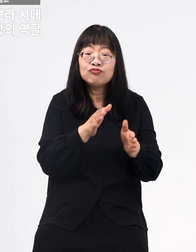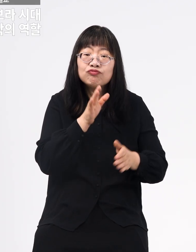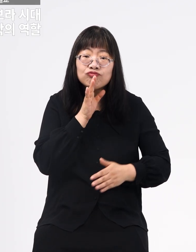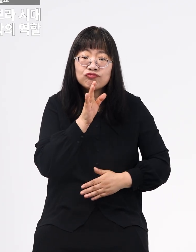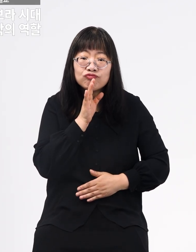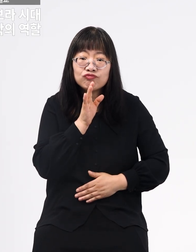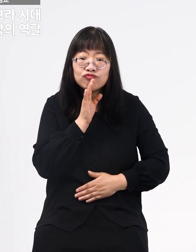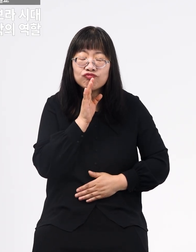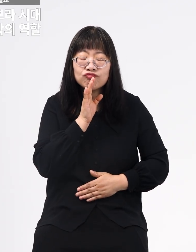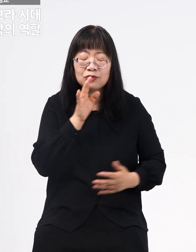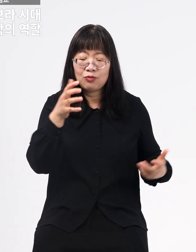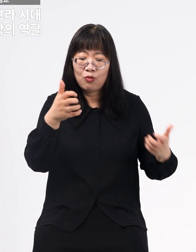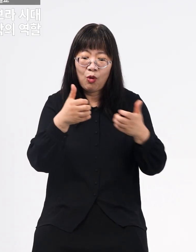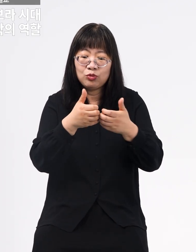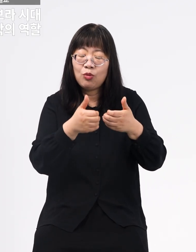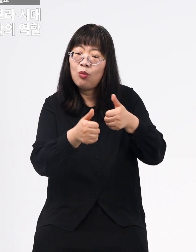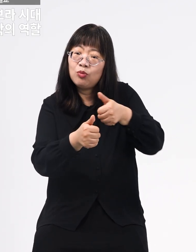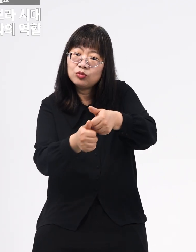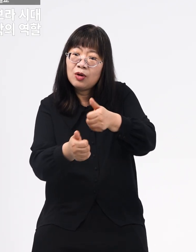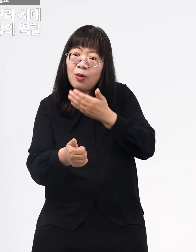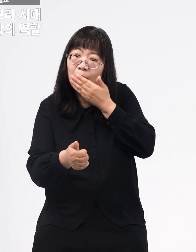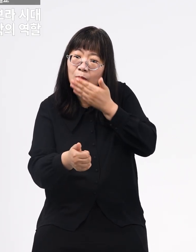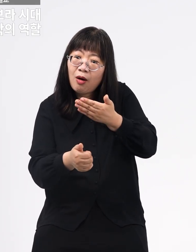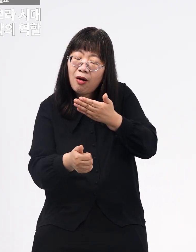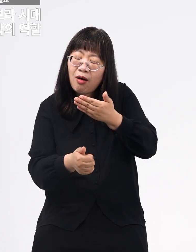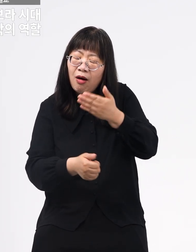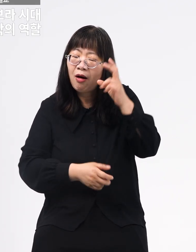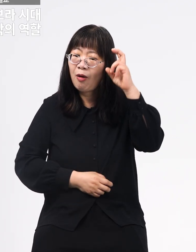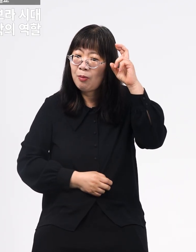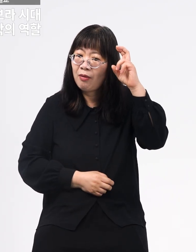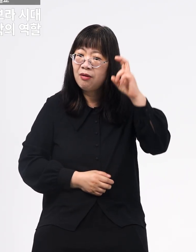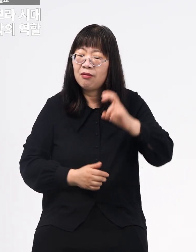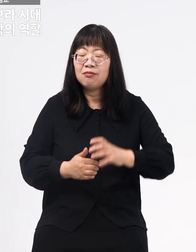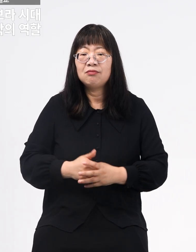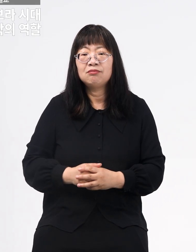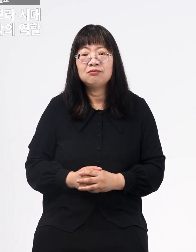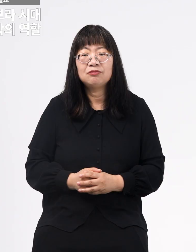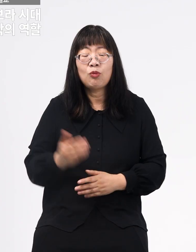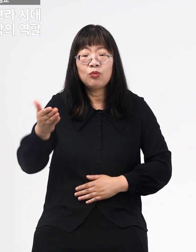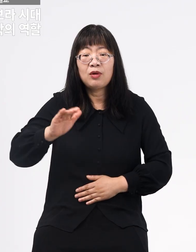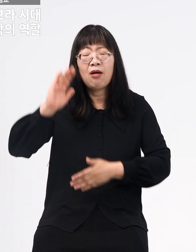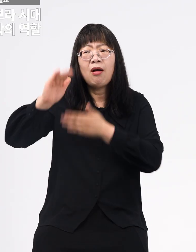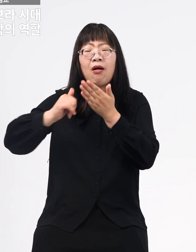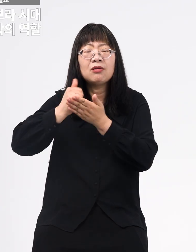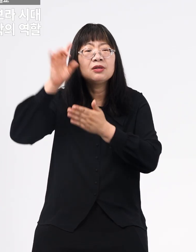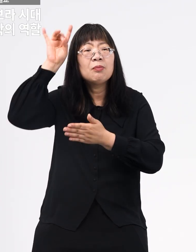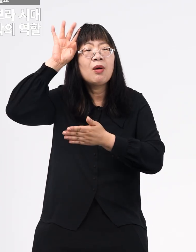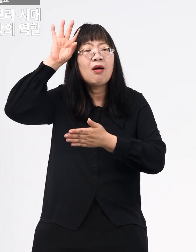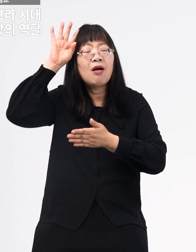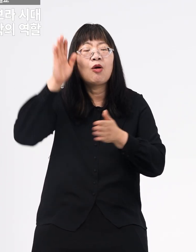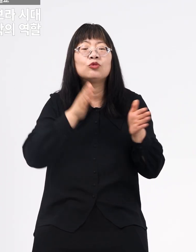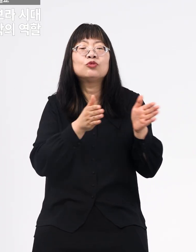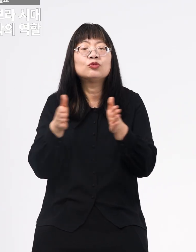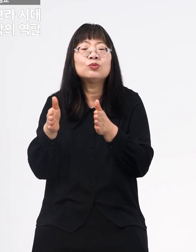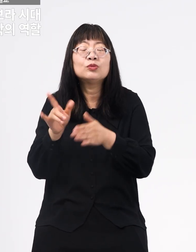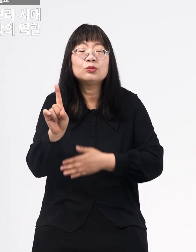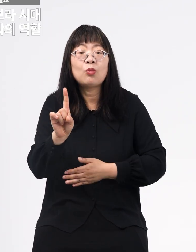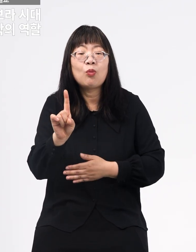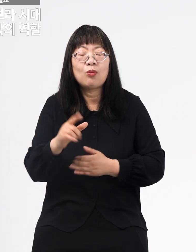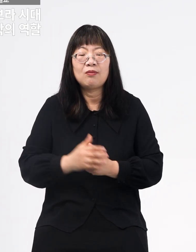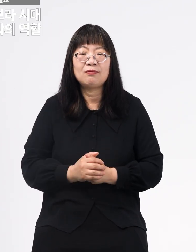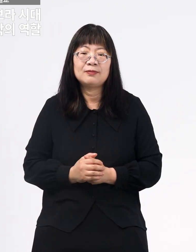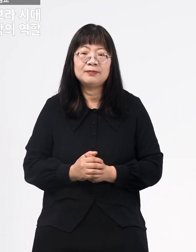돼야 맞서거나 이길 수 있는 승산이 확실한 거 아니겠어요? 근데 하나님은 뜻밖의 그림을 준비하십니다.